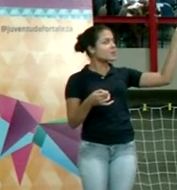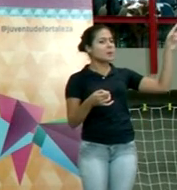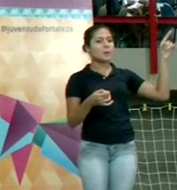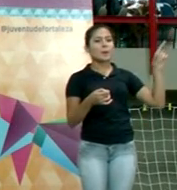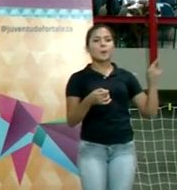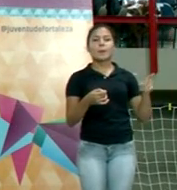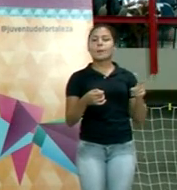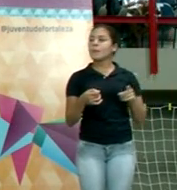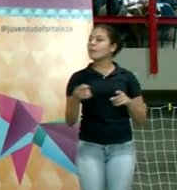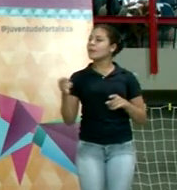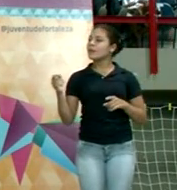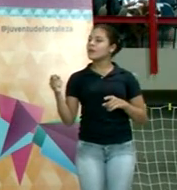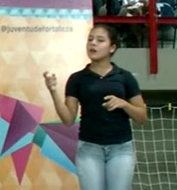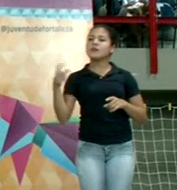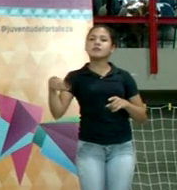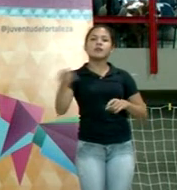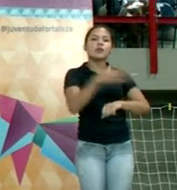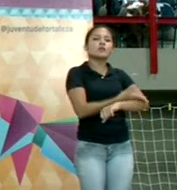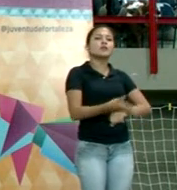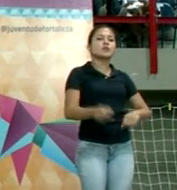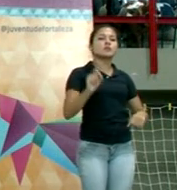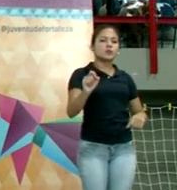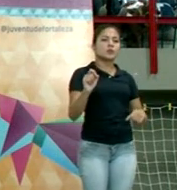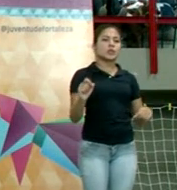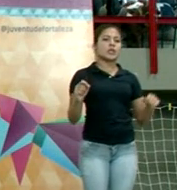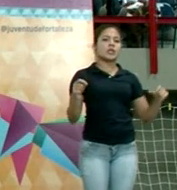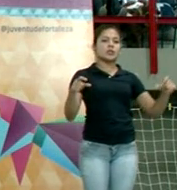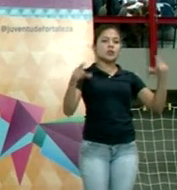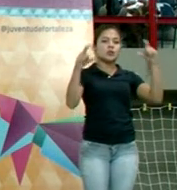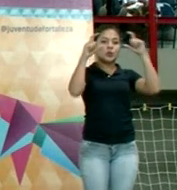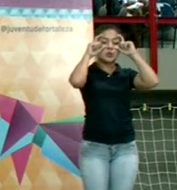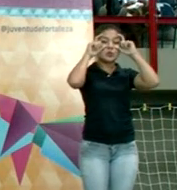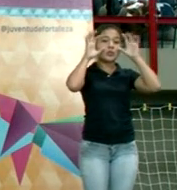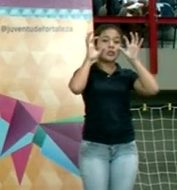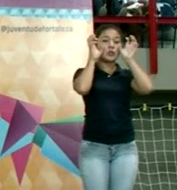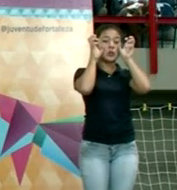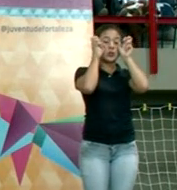coisa. A gente costuma procurar óculos escuros para usar, é